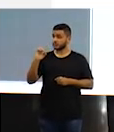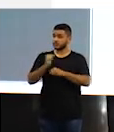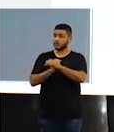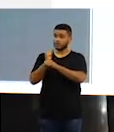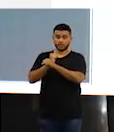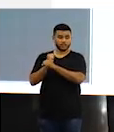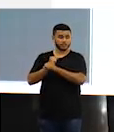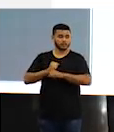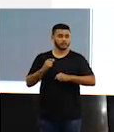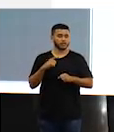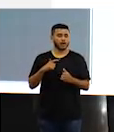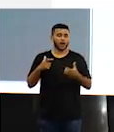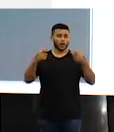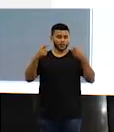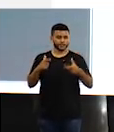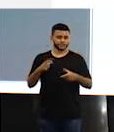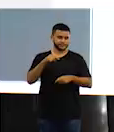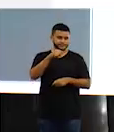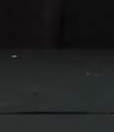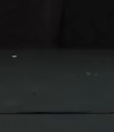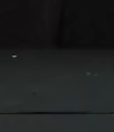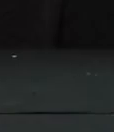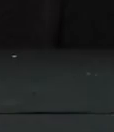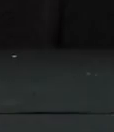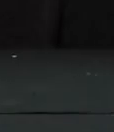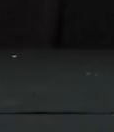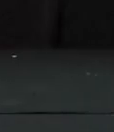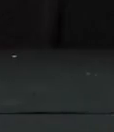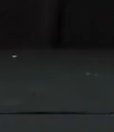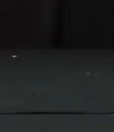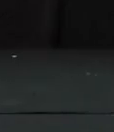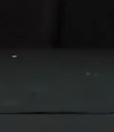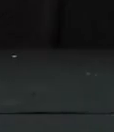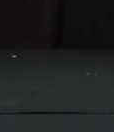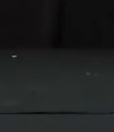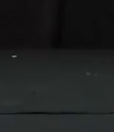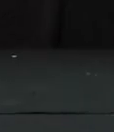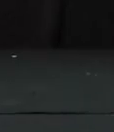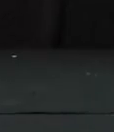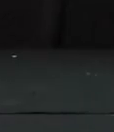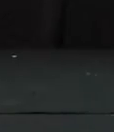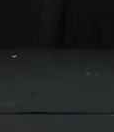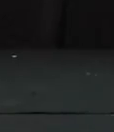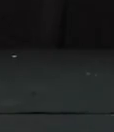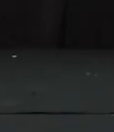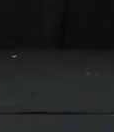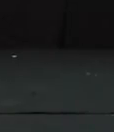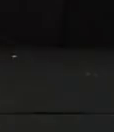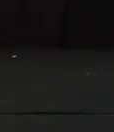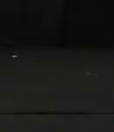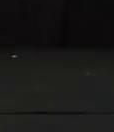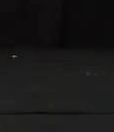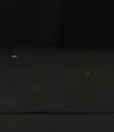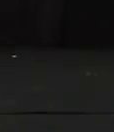da Indochina, certo? Aonde nós temos um dos países mais pobres do